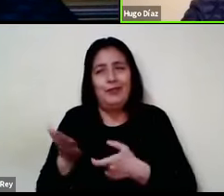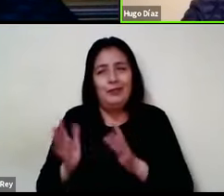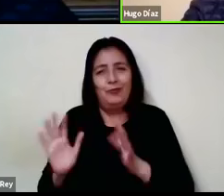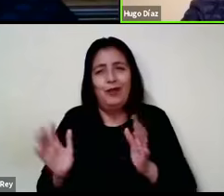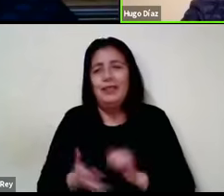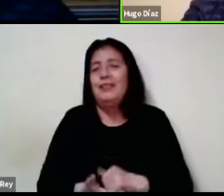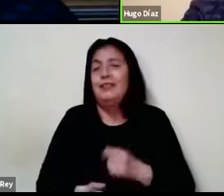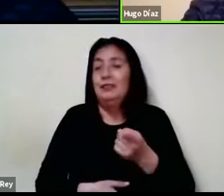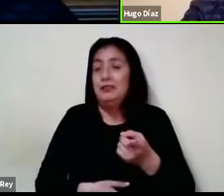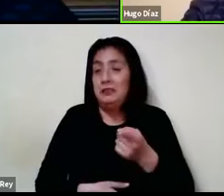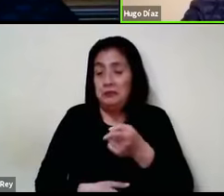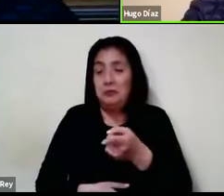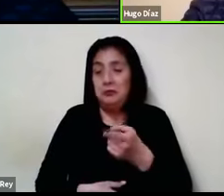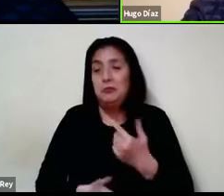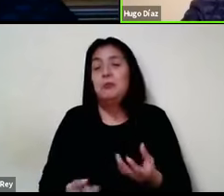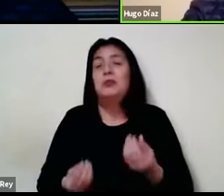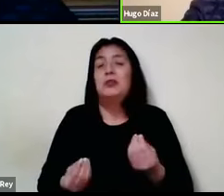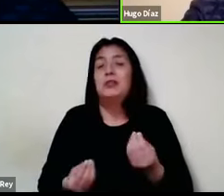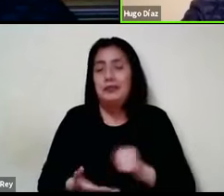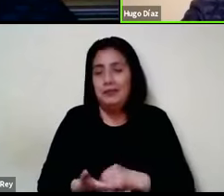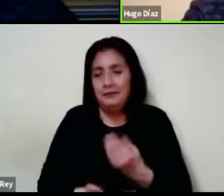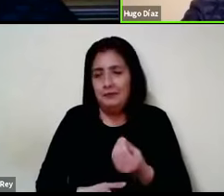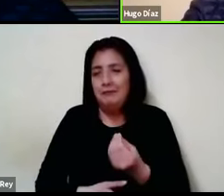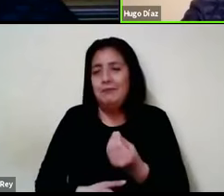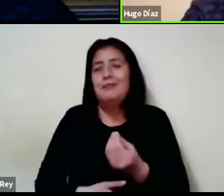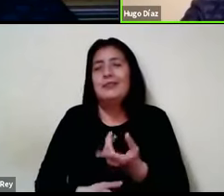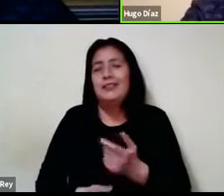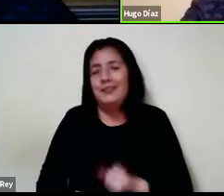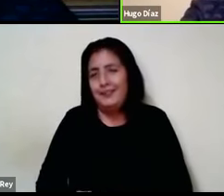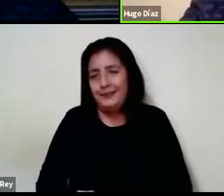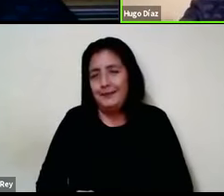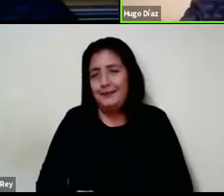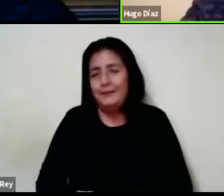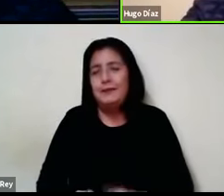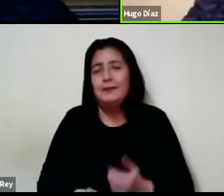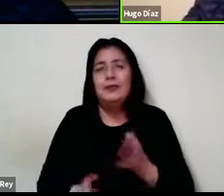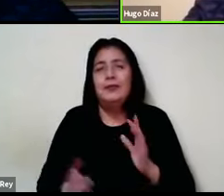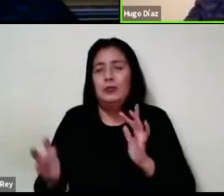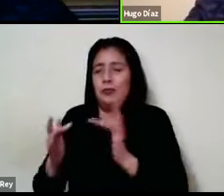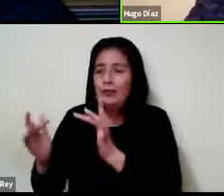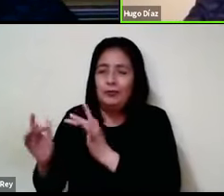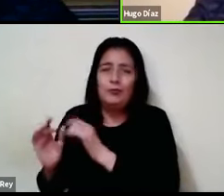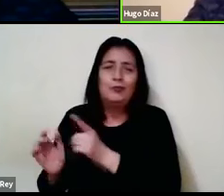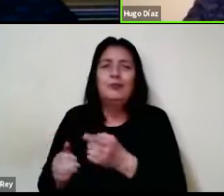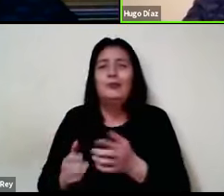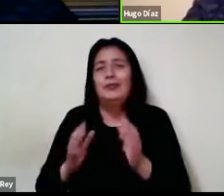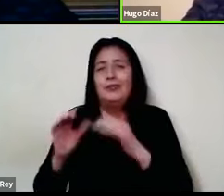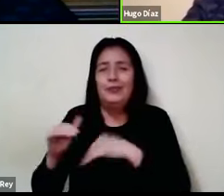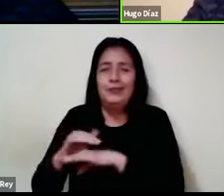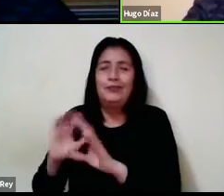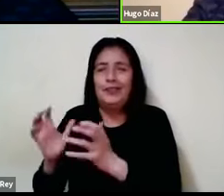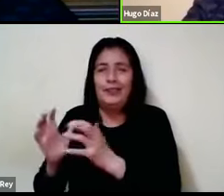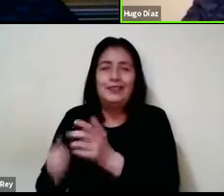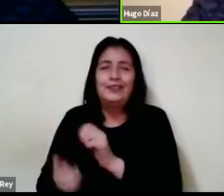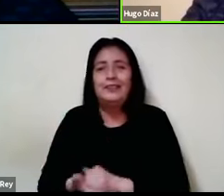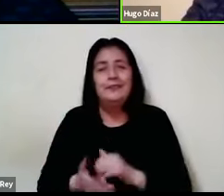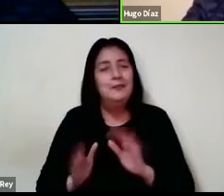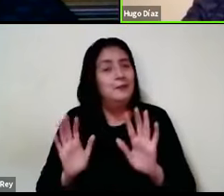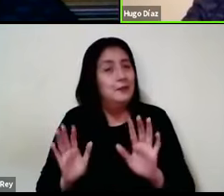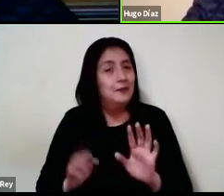eso es producto básicamente del contacto que tú tienes con las aulas. Así que